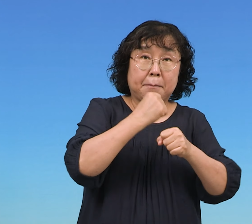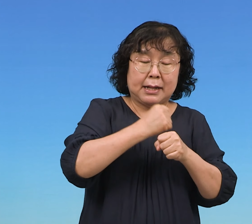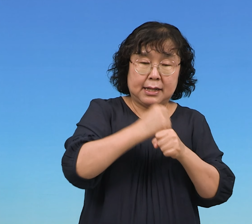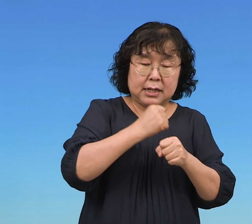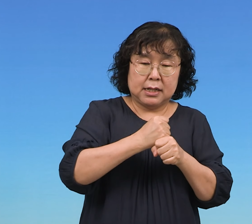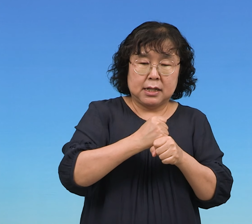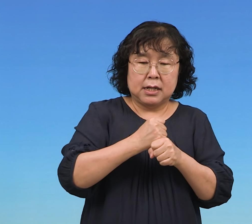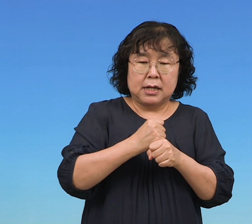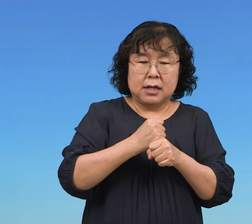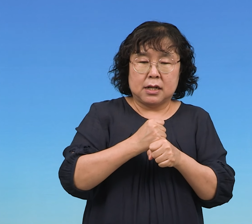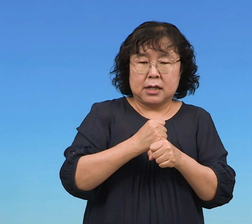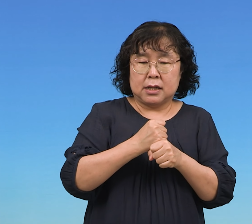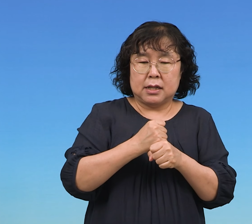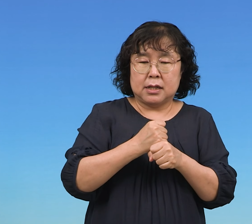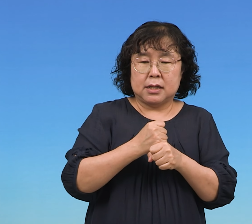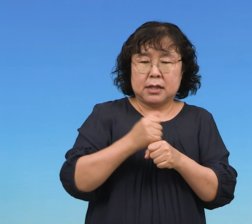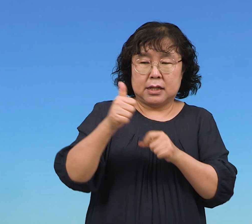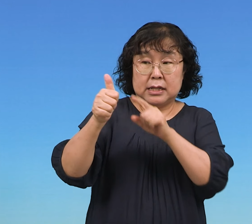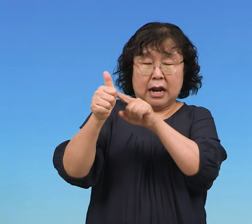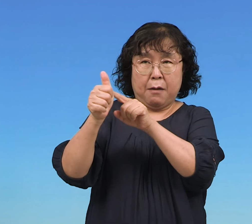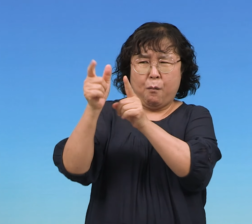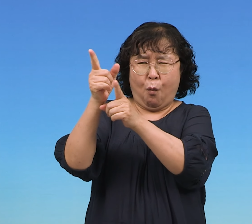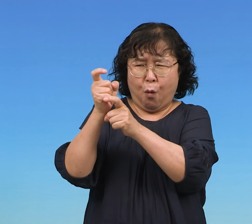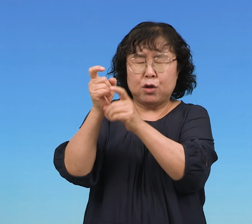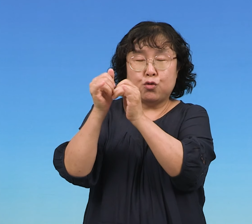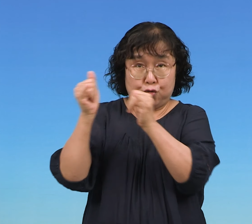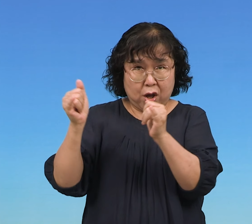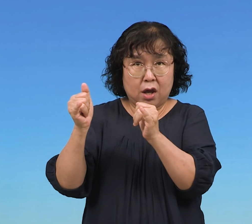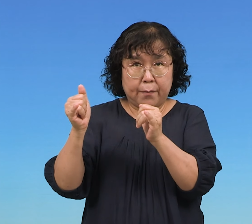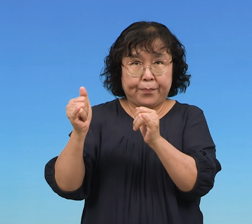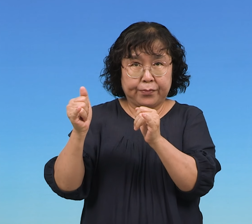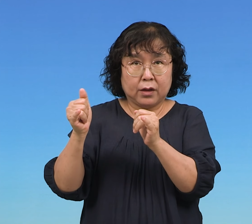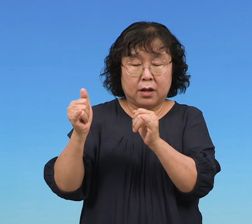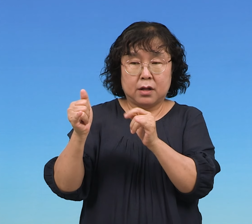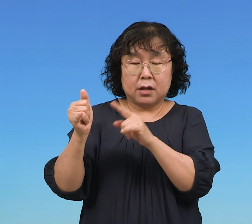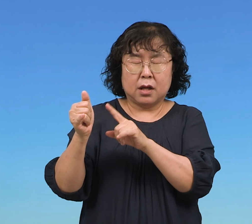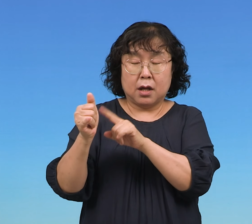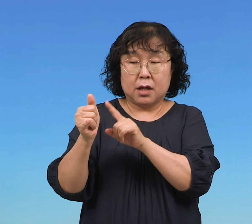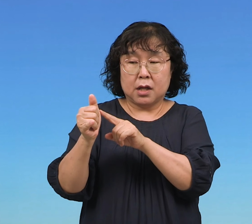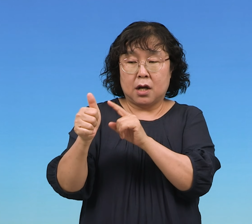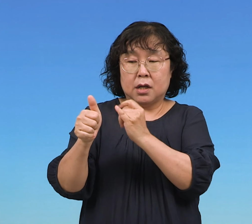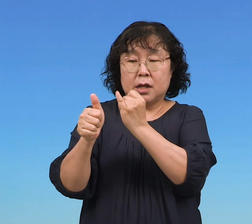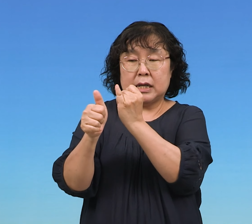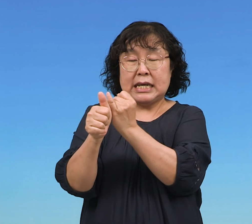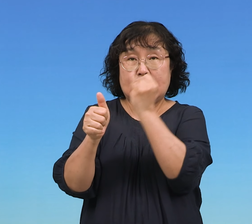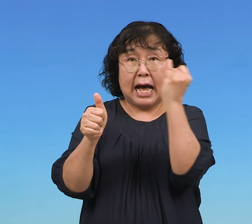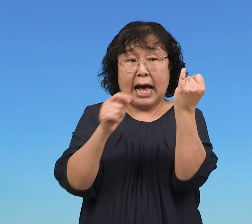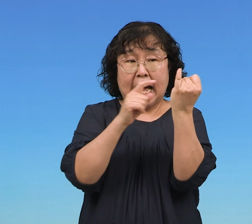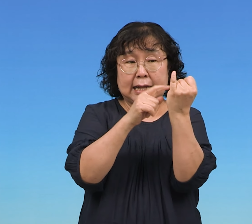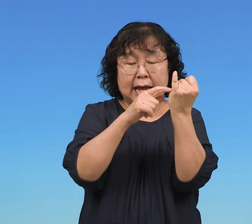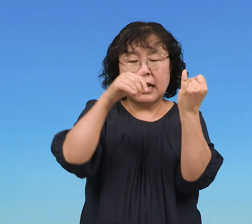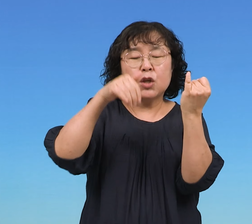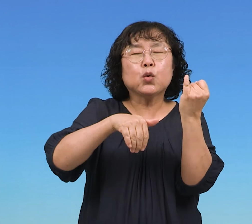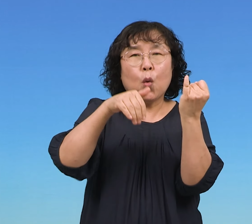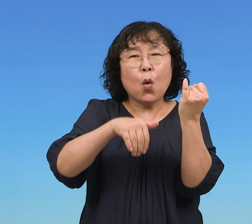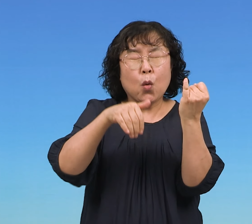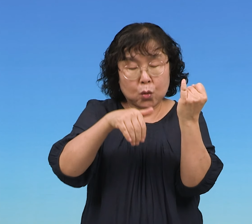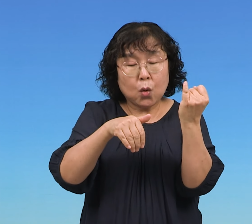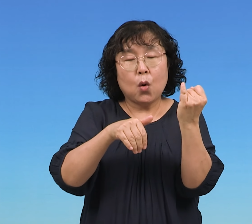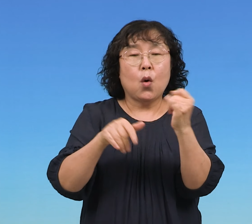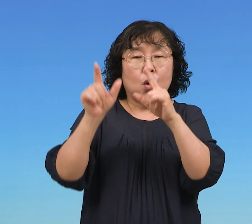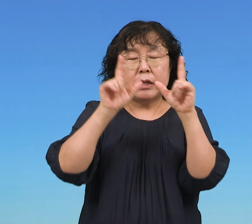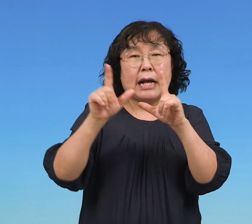두목입니다. 이 괴로움을 아시겠습니까? 그래서 지금 나만 장군의 아내의 시중을